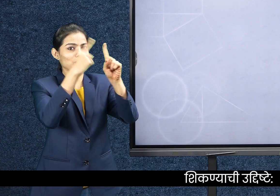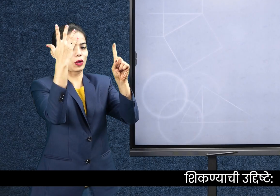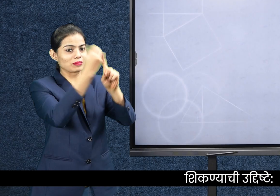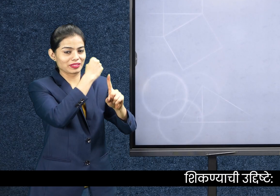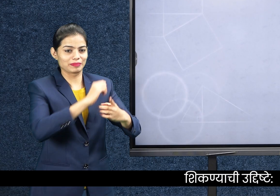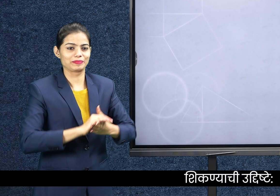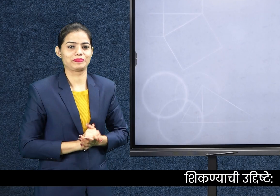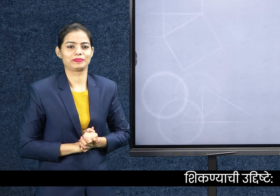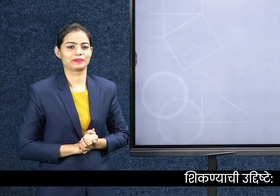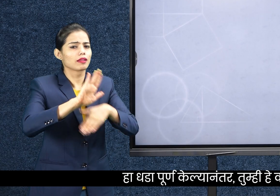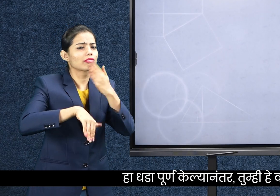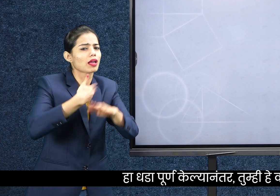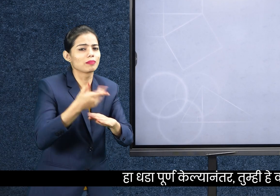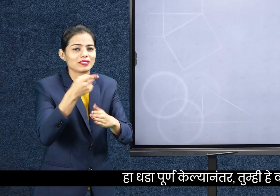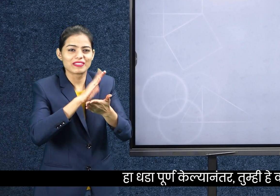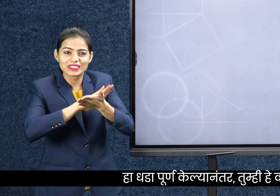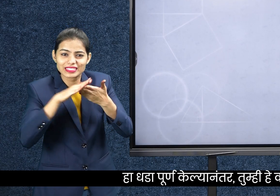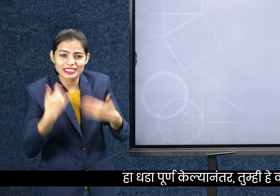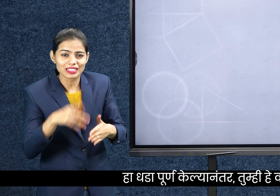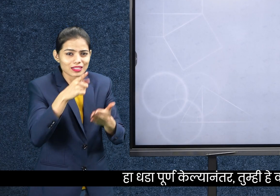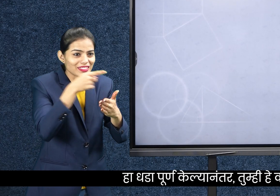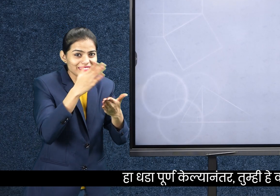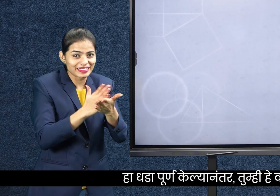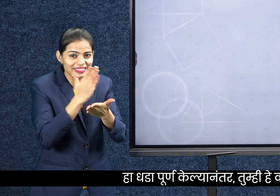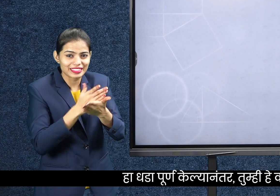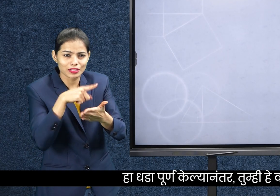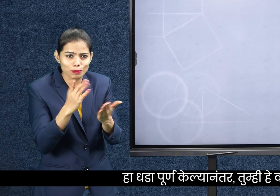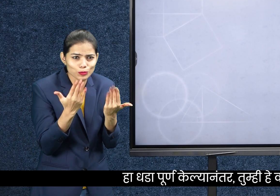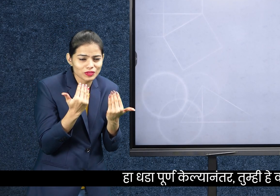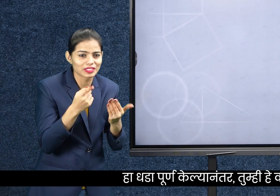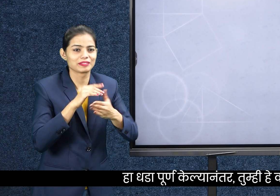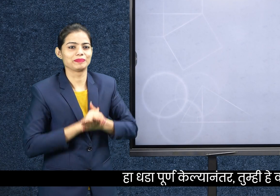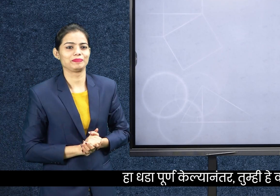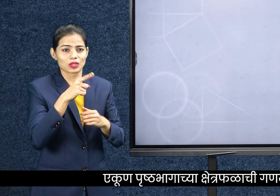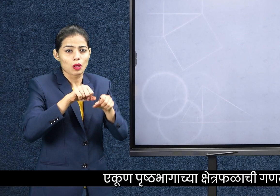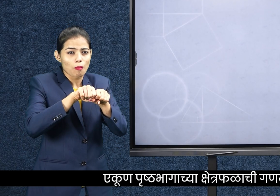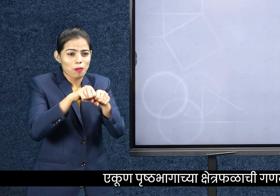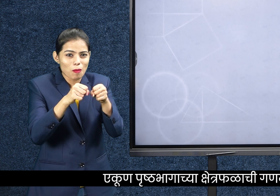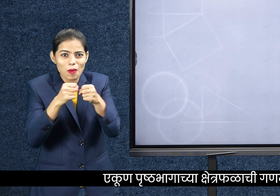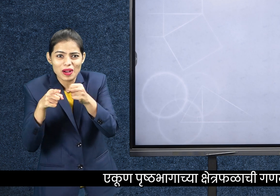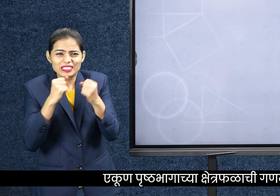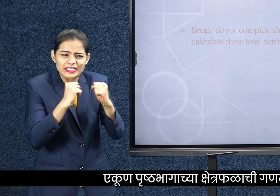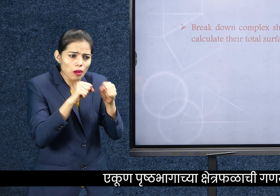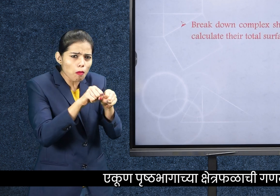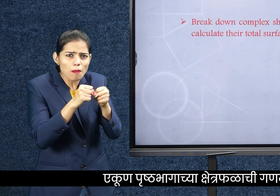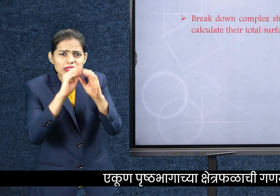शिकण्याचे उद्दिष्ट. हा धडा पूर्ण केल्यानंतर तुम्ही हे करू शकाल. एकूण पृष्ठभागाच्या क्षेत्रफळाची